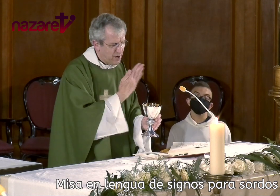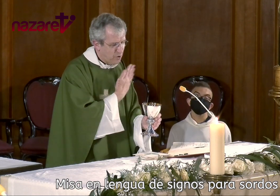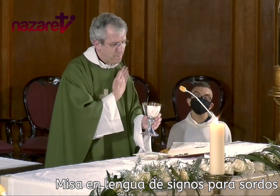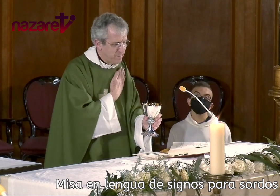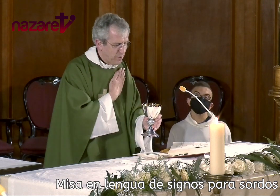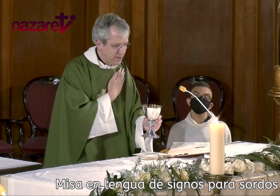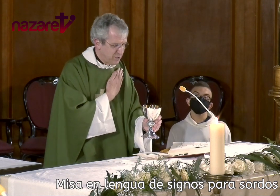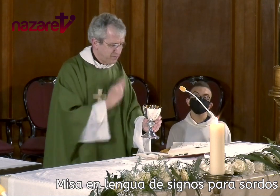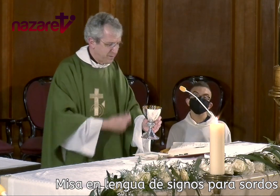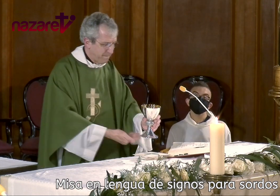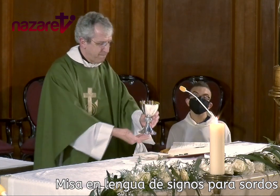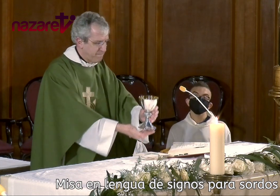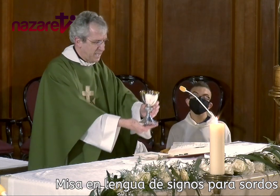conmemoración mía